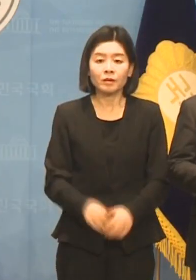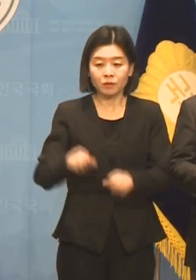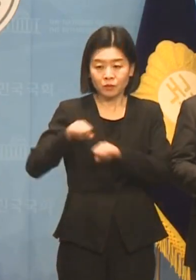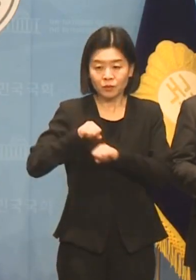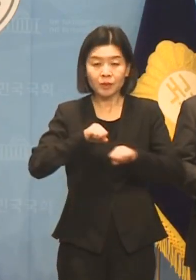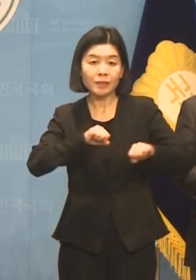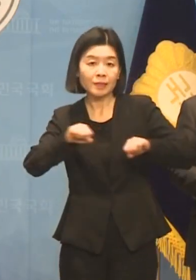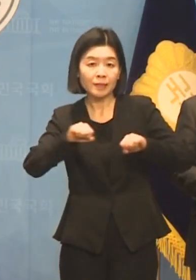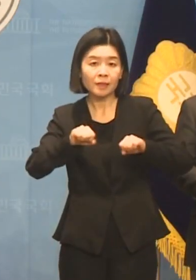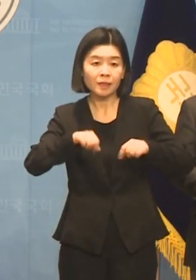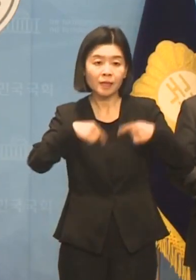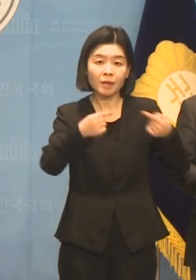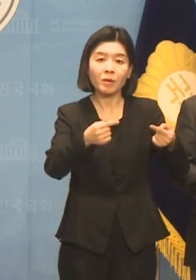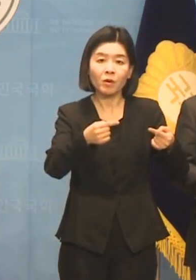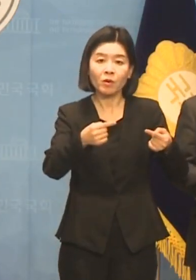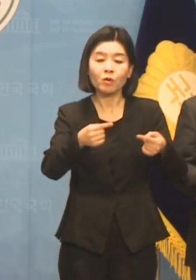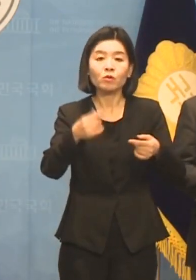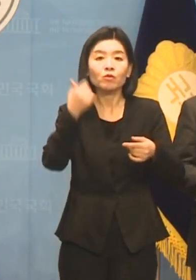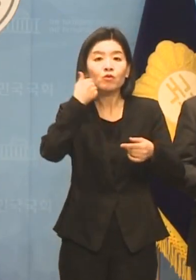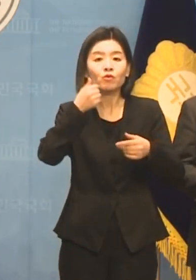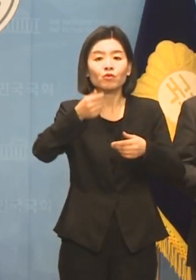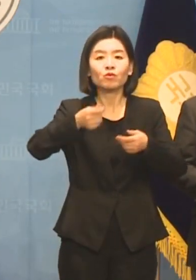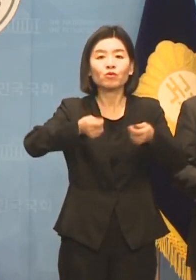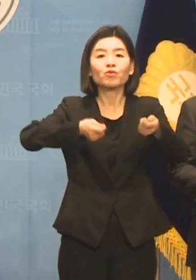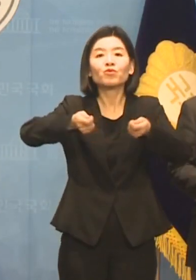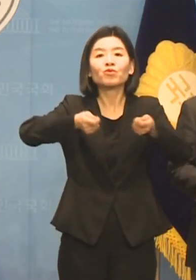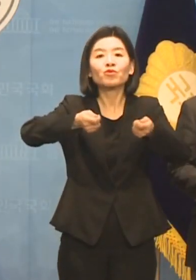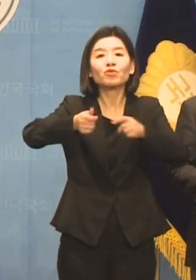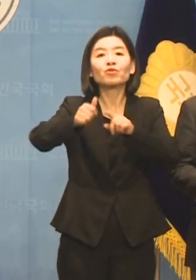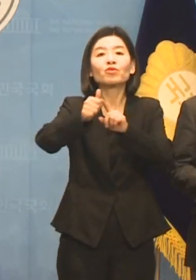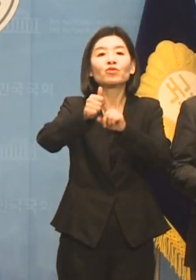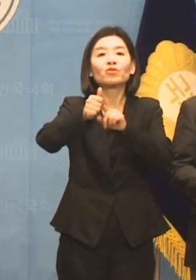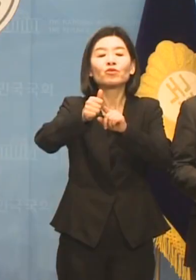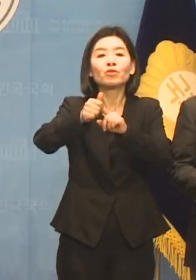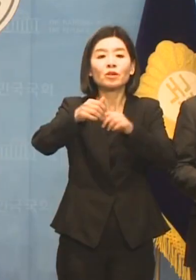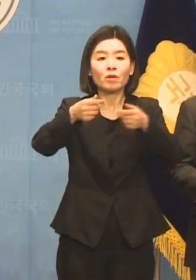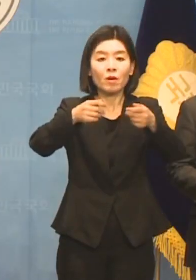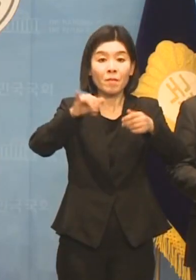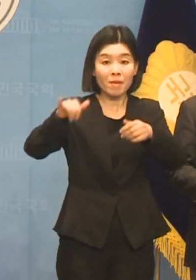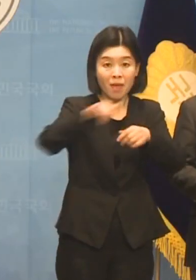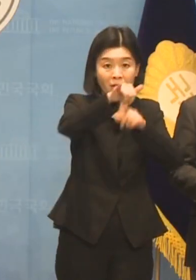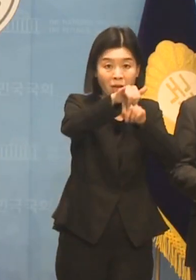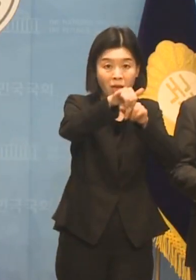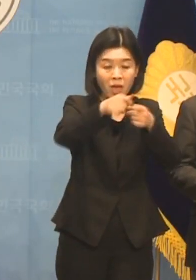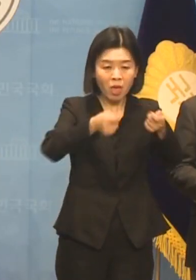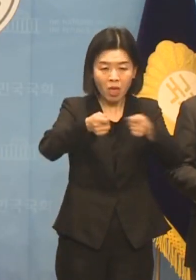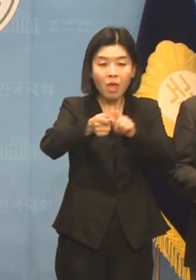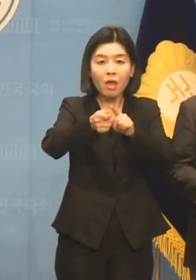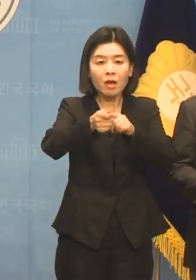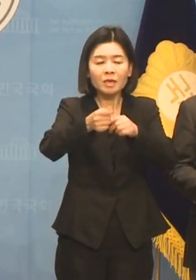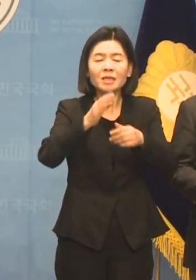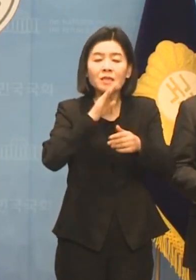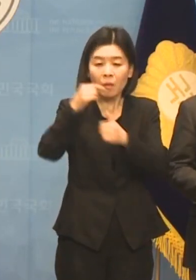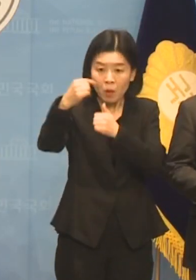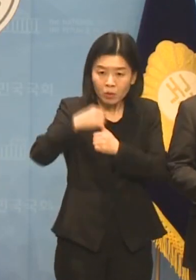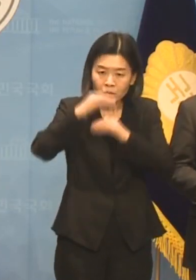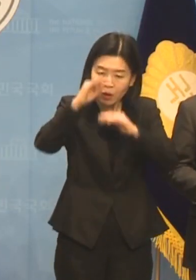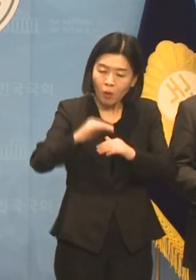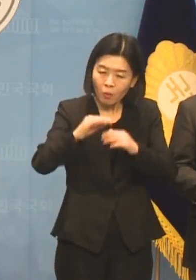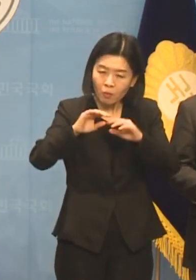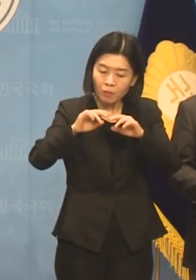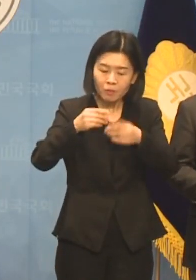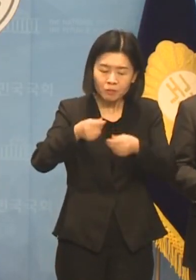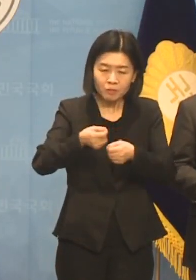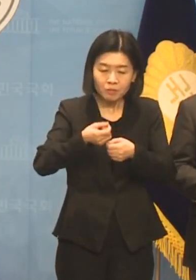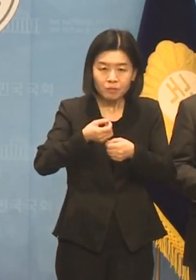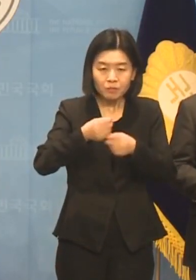참여했던 조종사들은 이 작전의 진짜 목적을 알지 못했습니다. 조종사들은 명령을 받았길래 따를